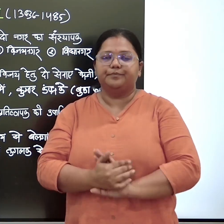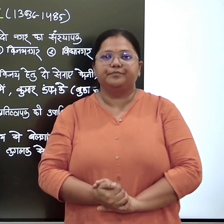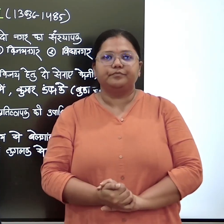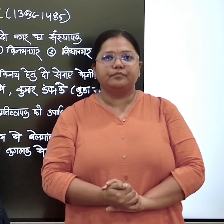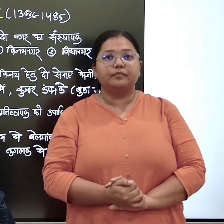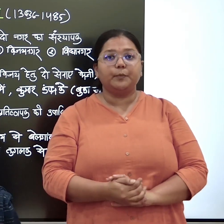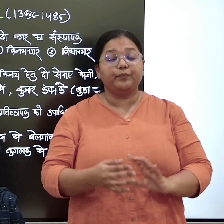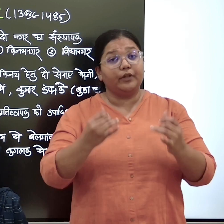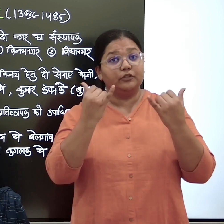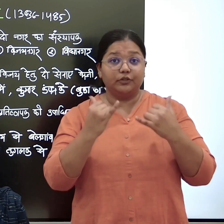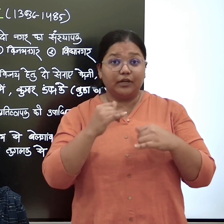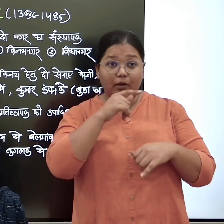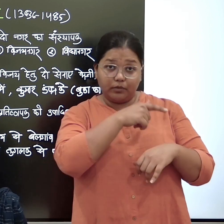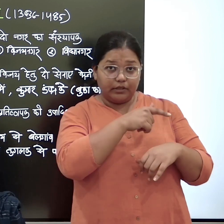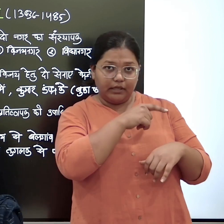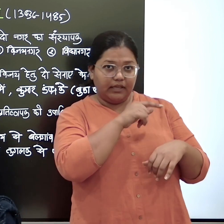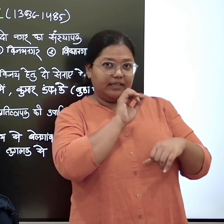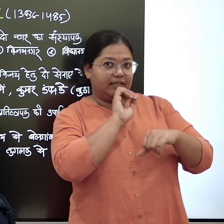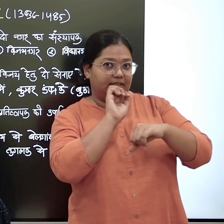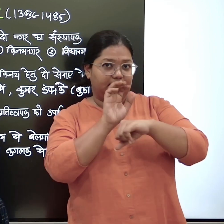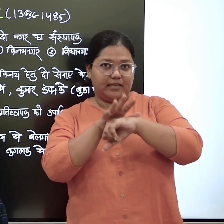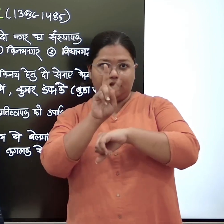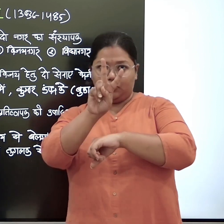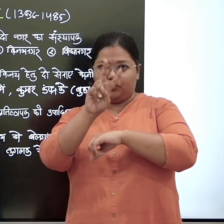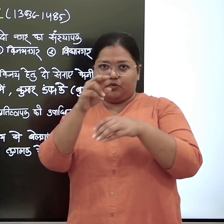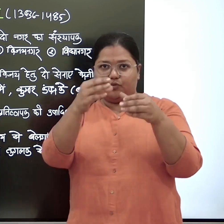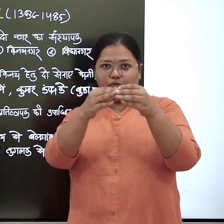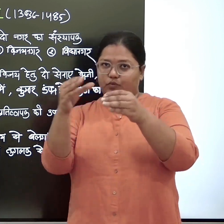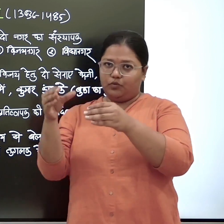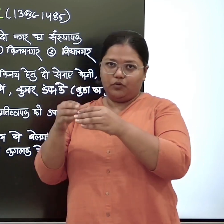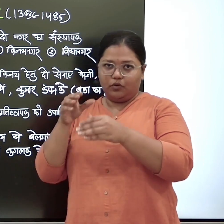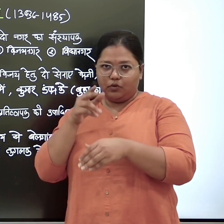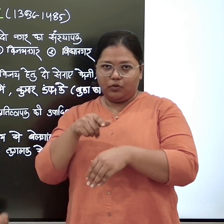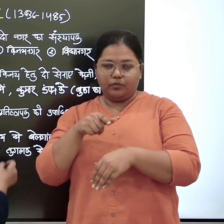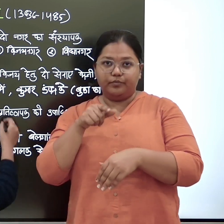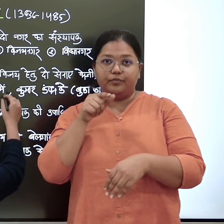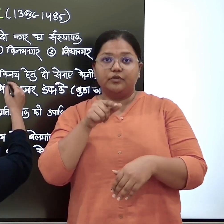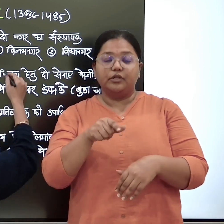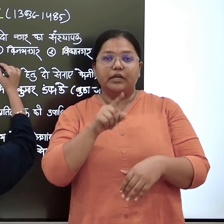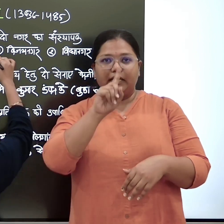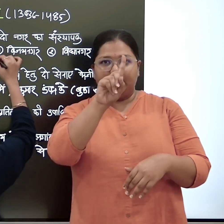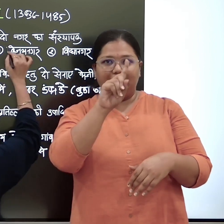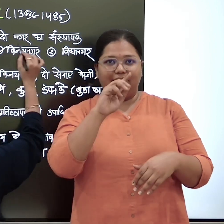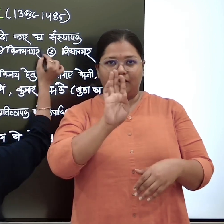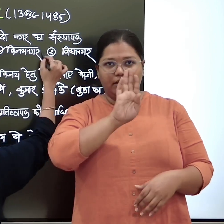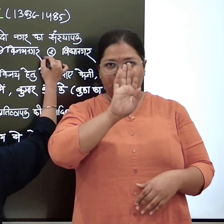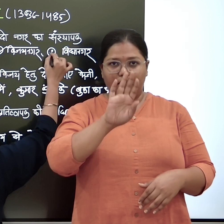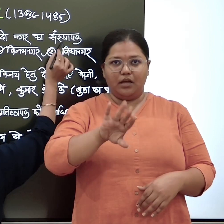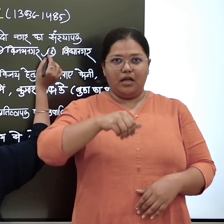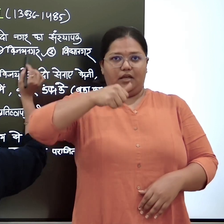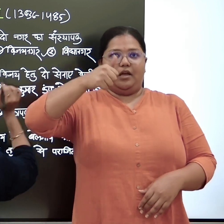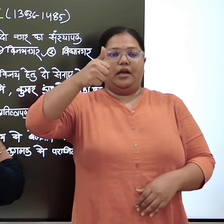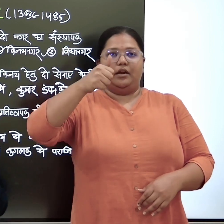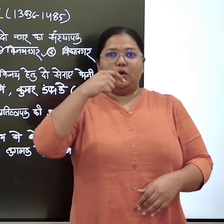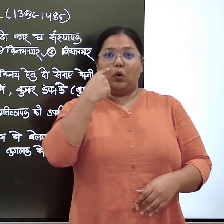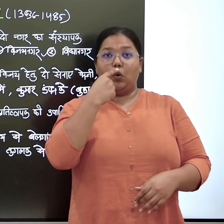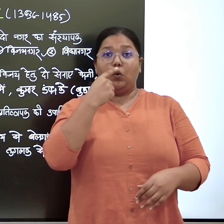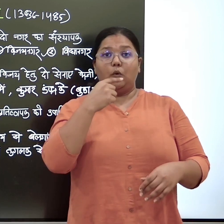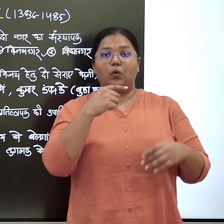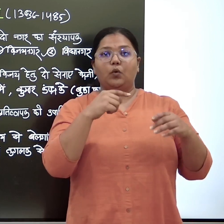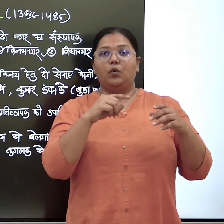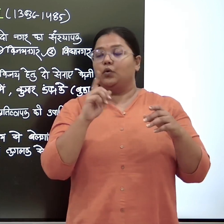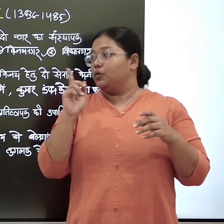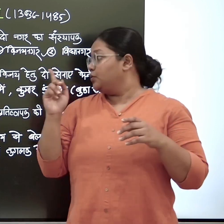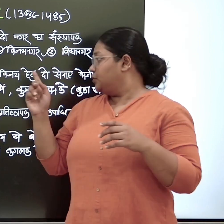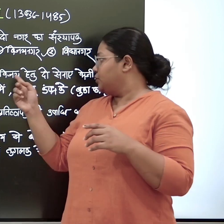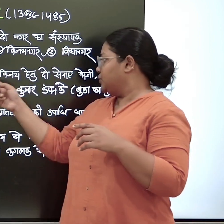नगरों का स्थापना किया। कौन कौन सा नगर था? विजयनगर और विद्यानगर। कौन कौन सा? विजयनगर